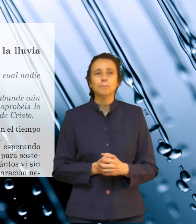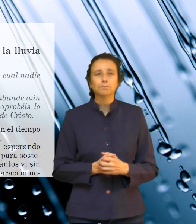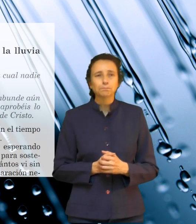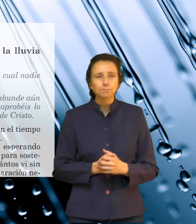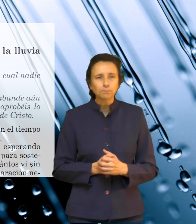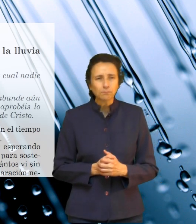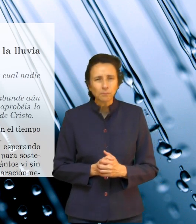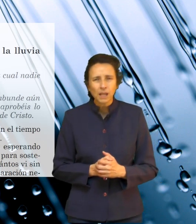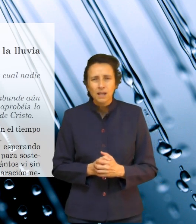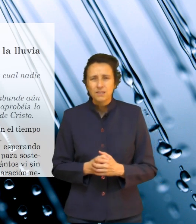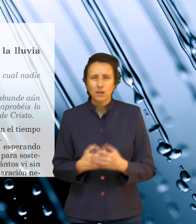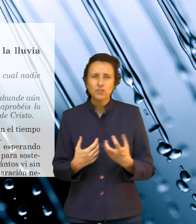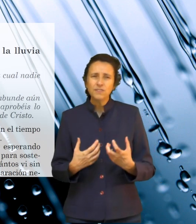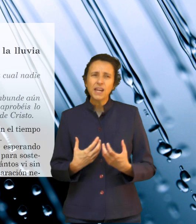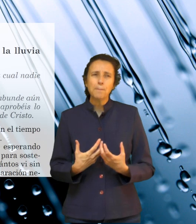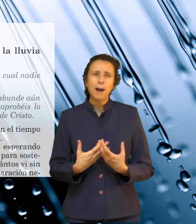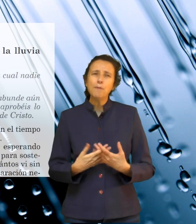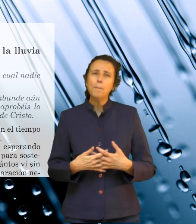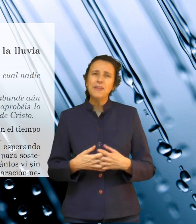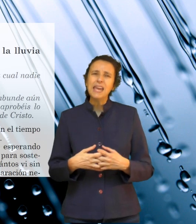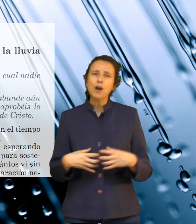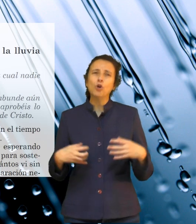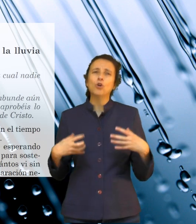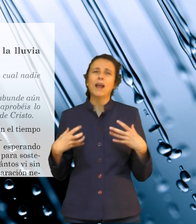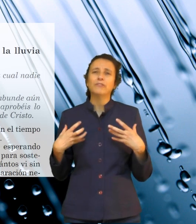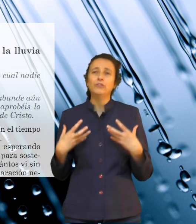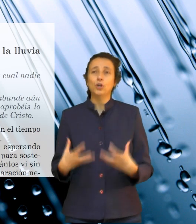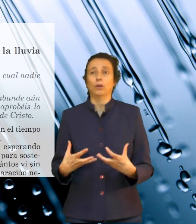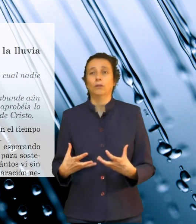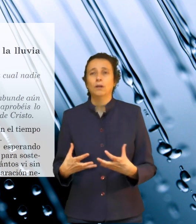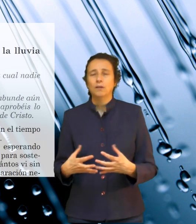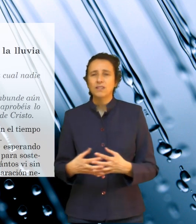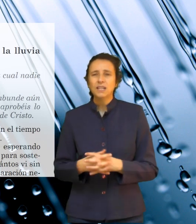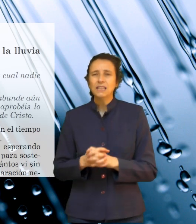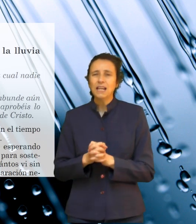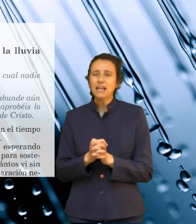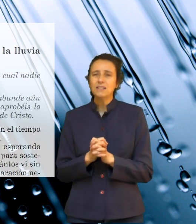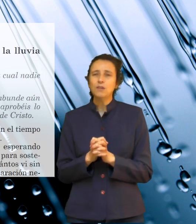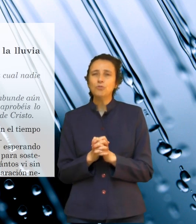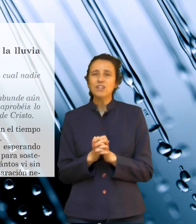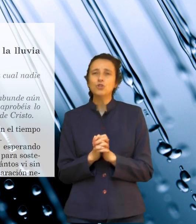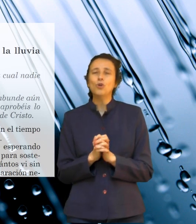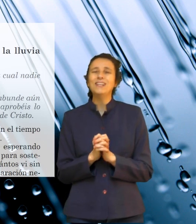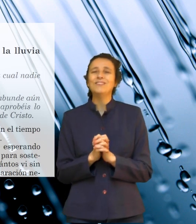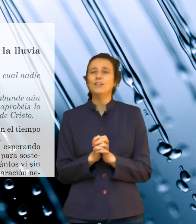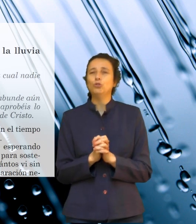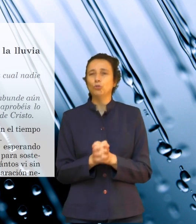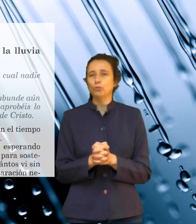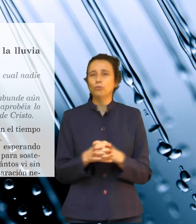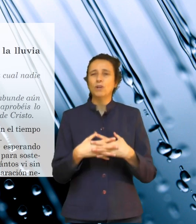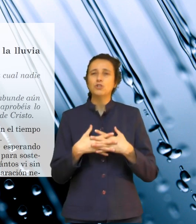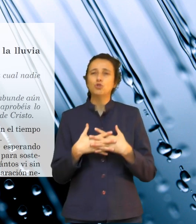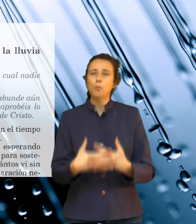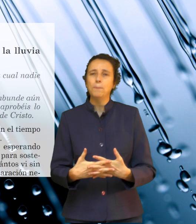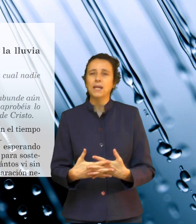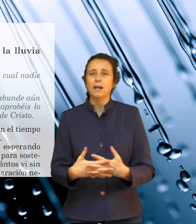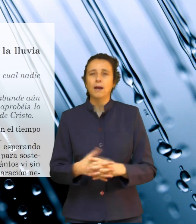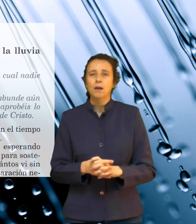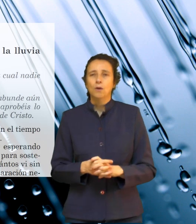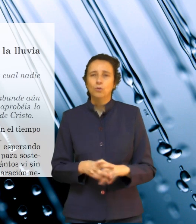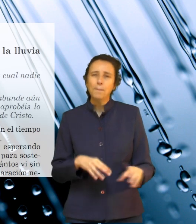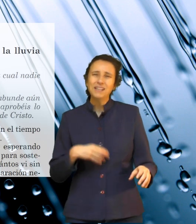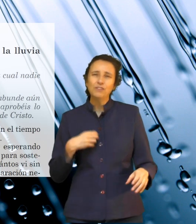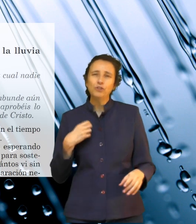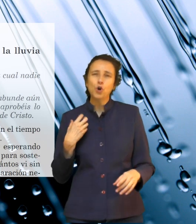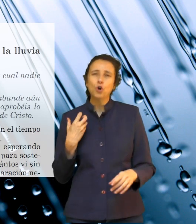un fin tal. Se nos dice que Pablo pedía con oración Así que tiene que ser una solicitud, una